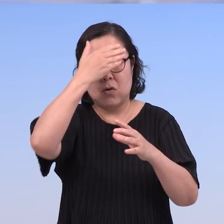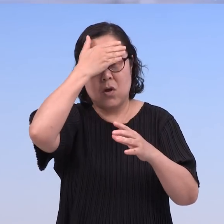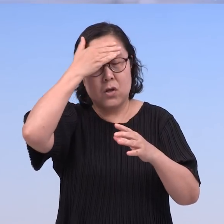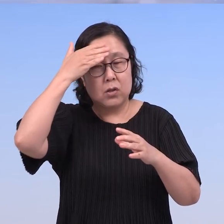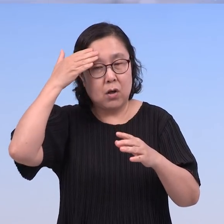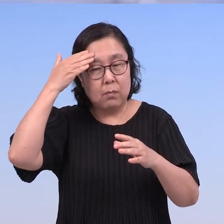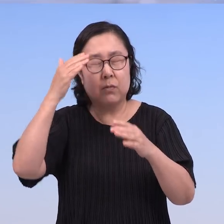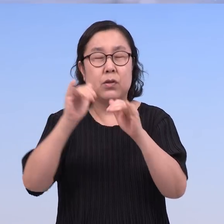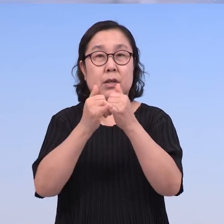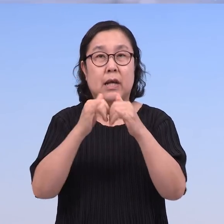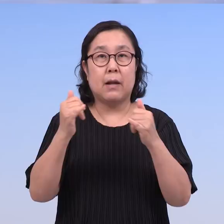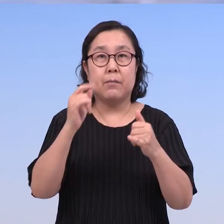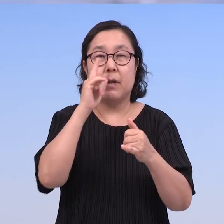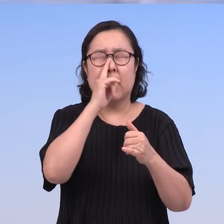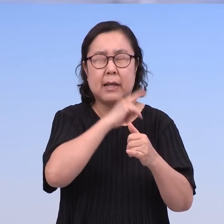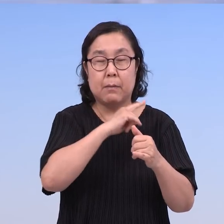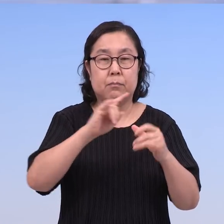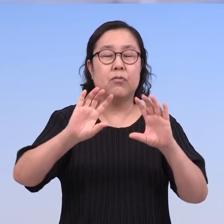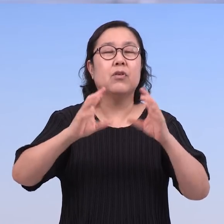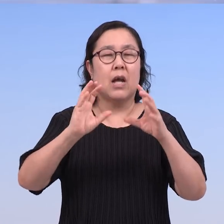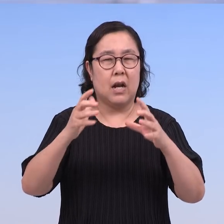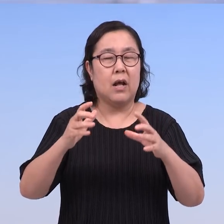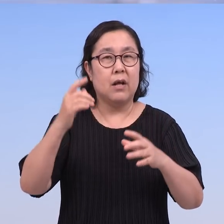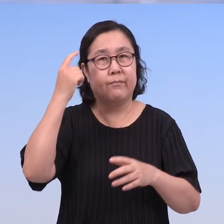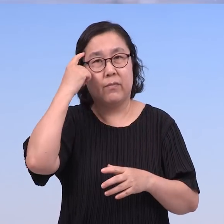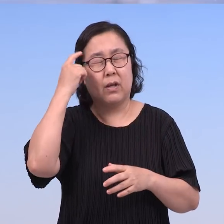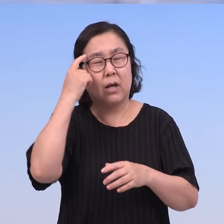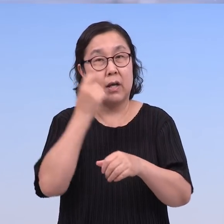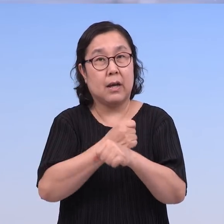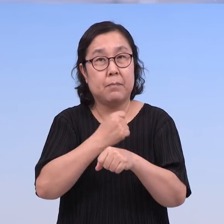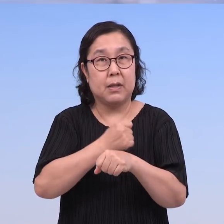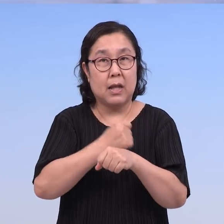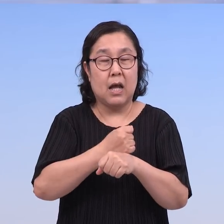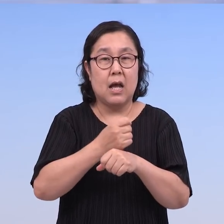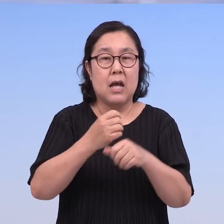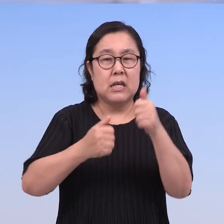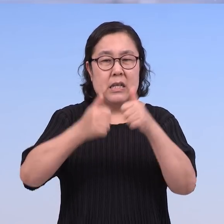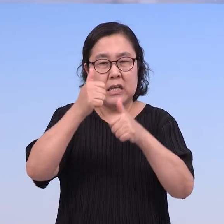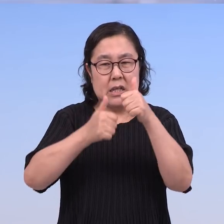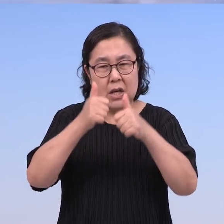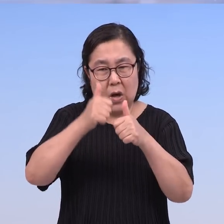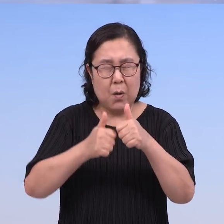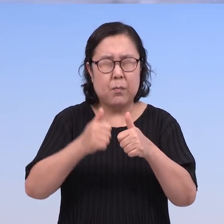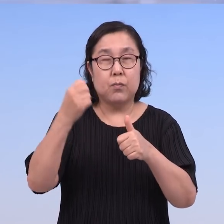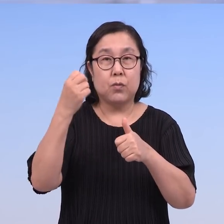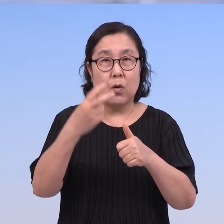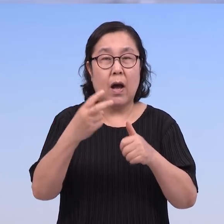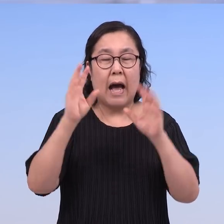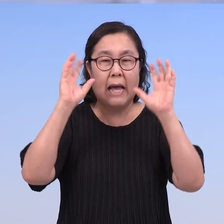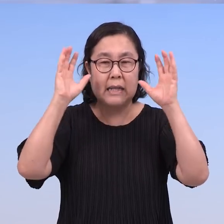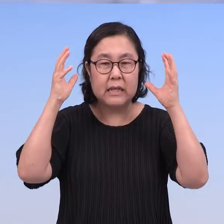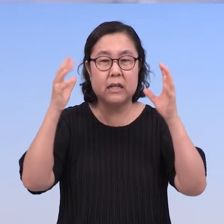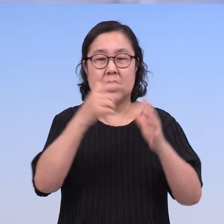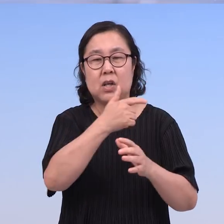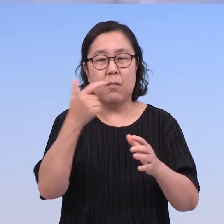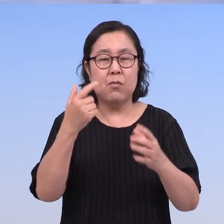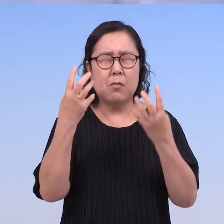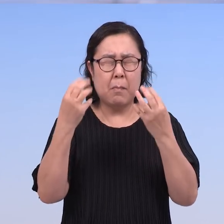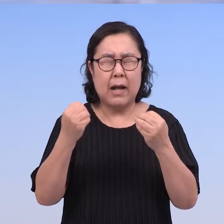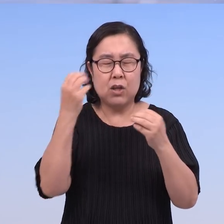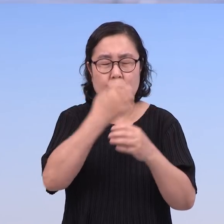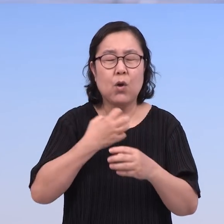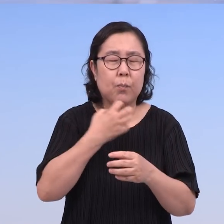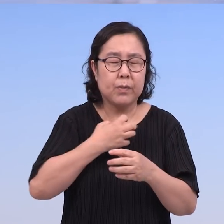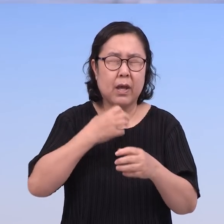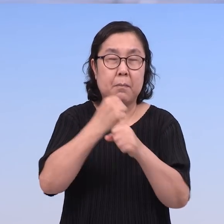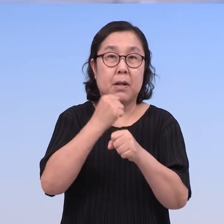청소년들과 젊은이들에게 참 나쁜 나라라고 생각을 해요. 입시부터 시작해가지고 막 얼마나 이 애들을 괴롭히는